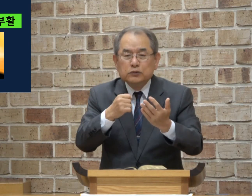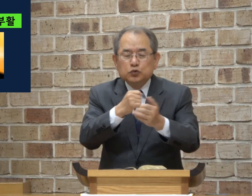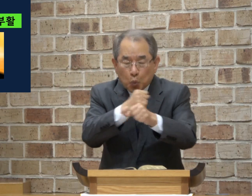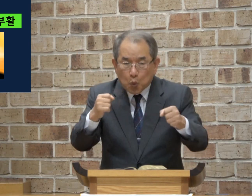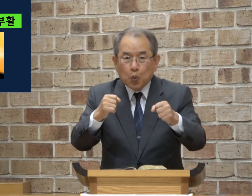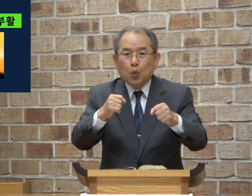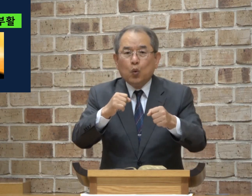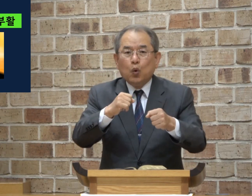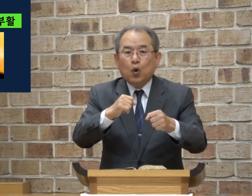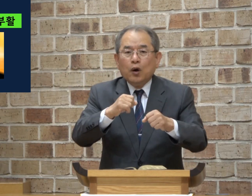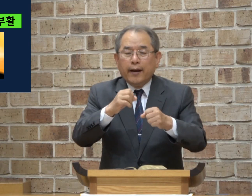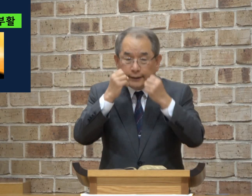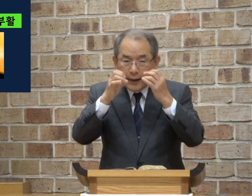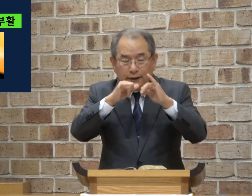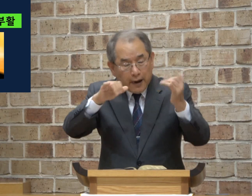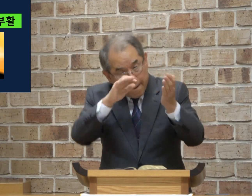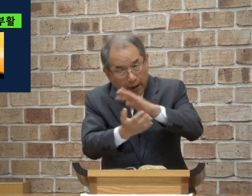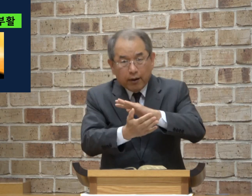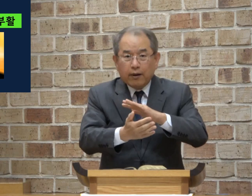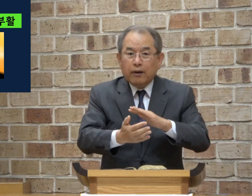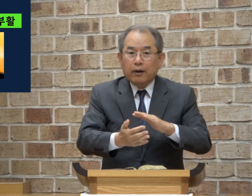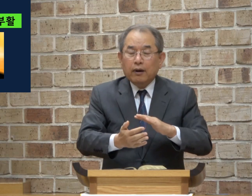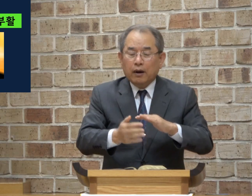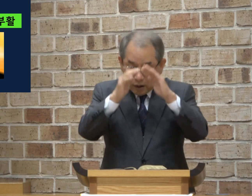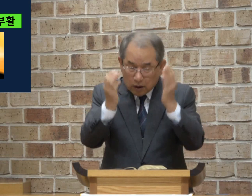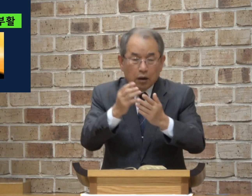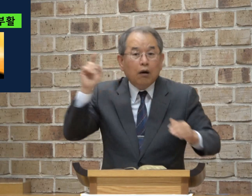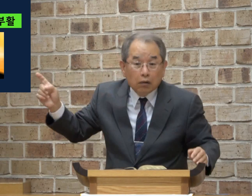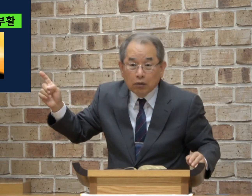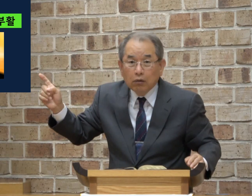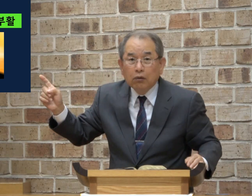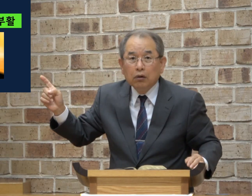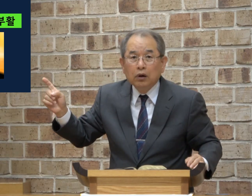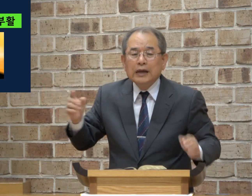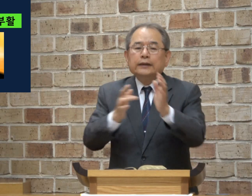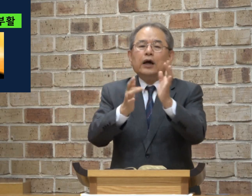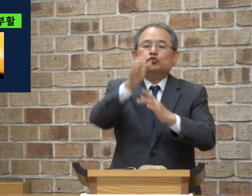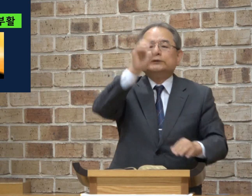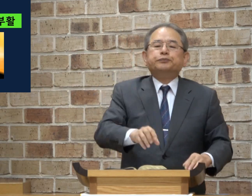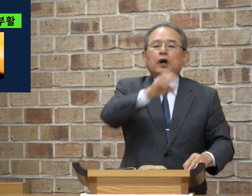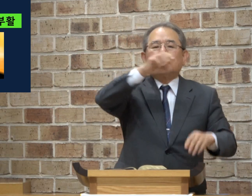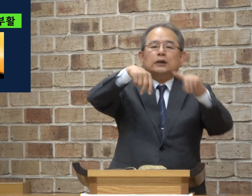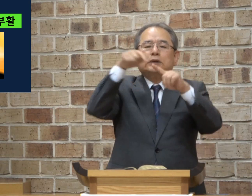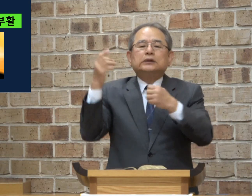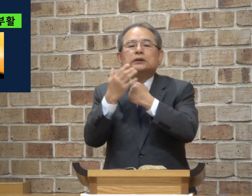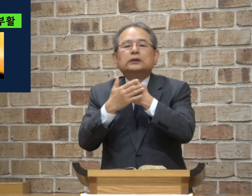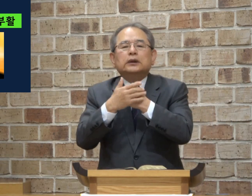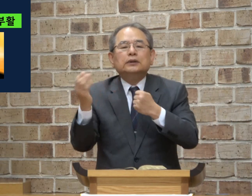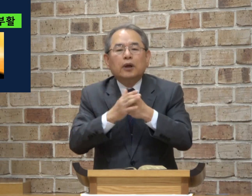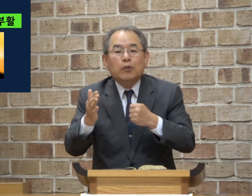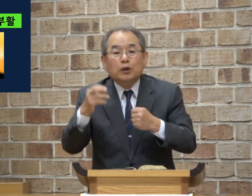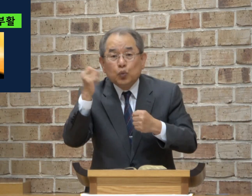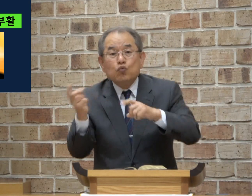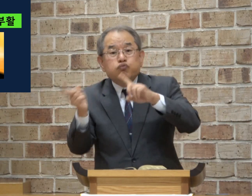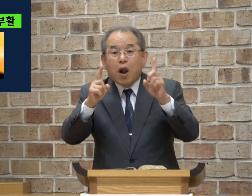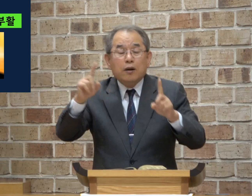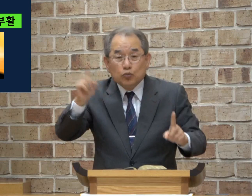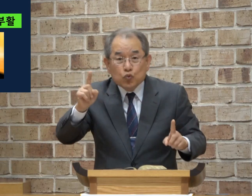인간은 죄를 지었으므로 죄 없은 사망이다. 오직 십자가의